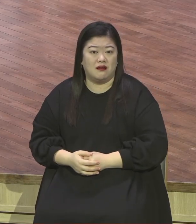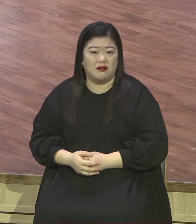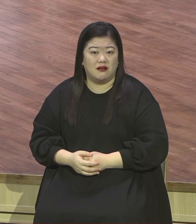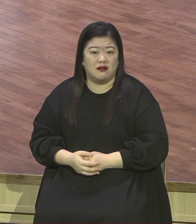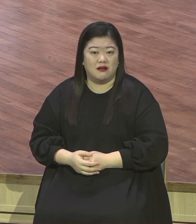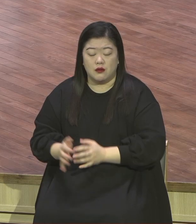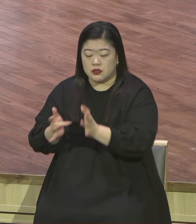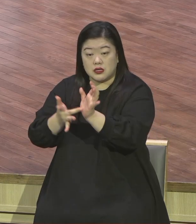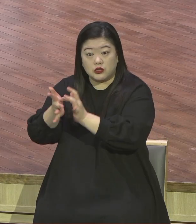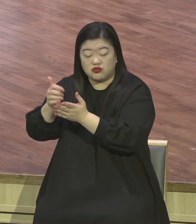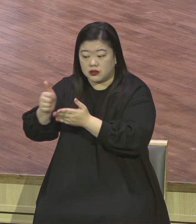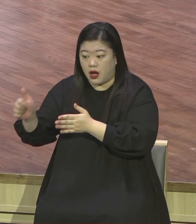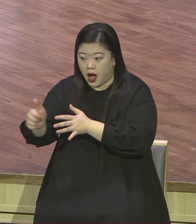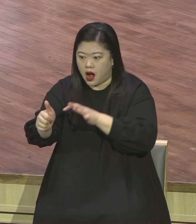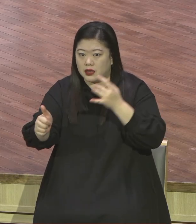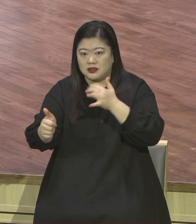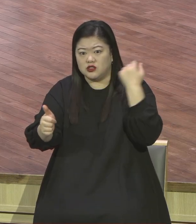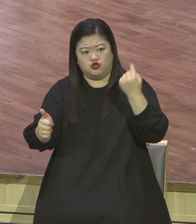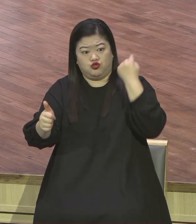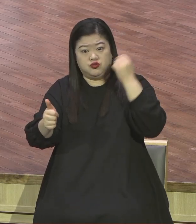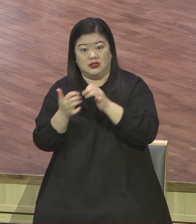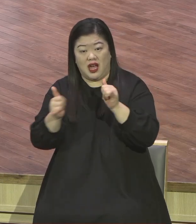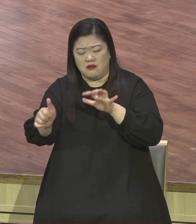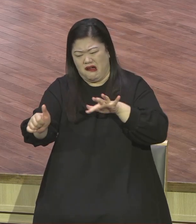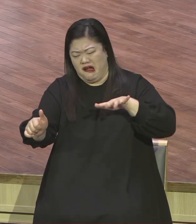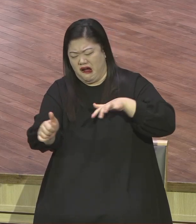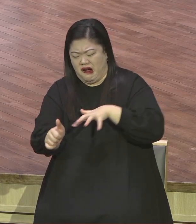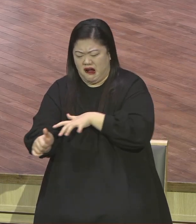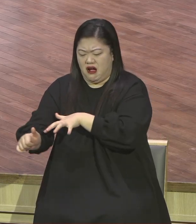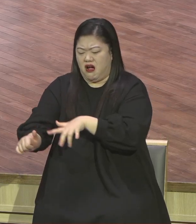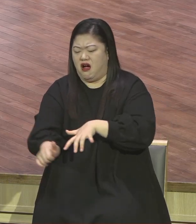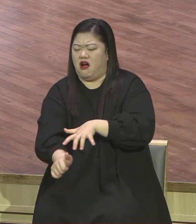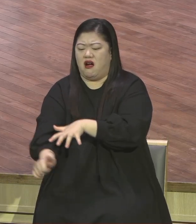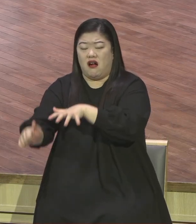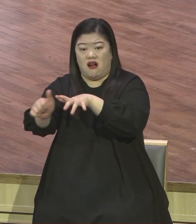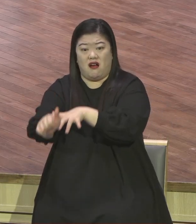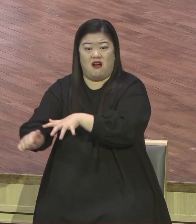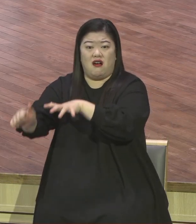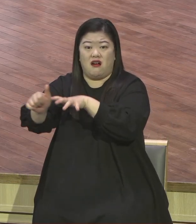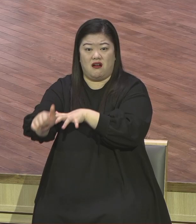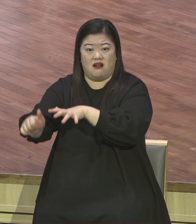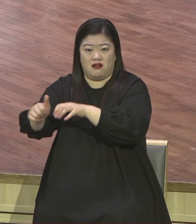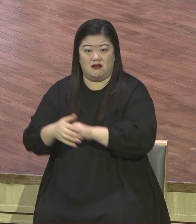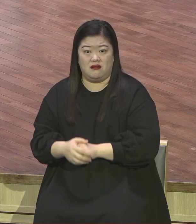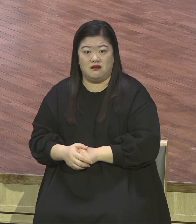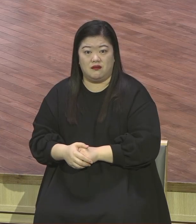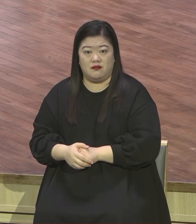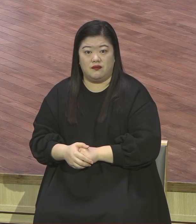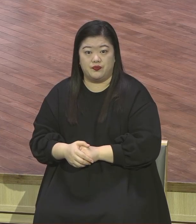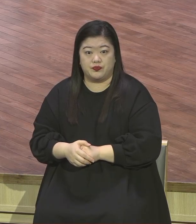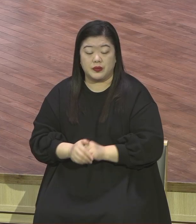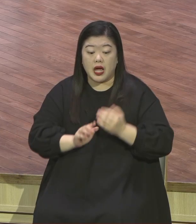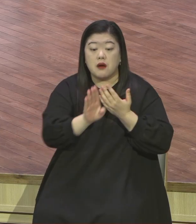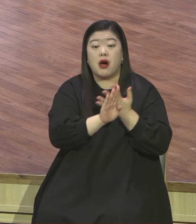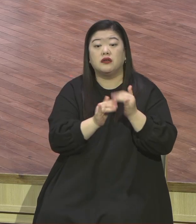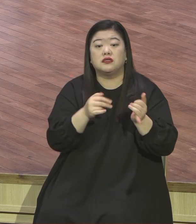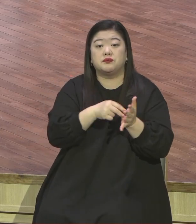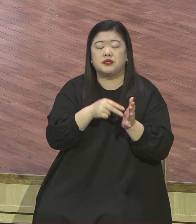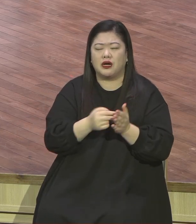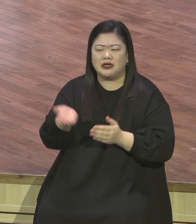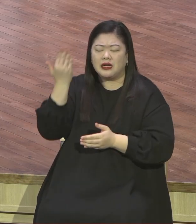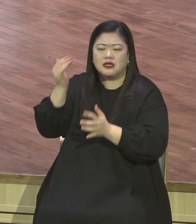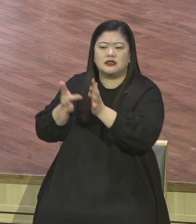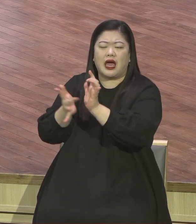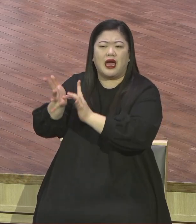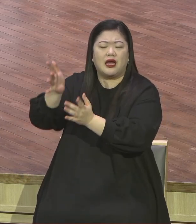곳마다. 이렇게 되니까 바르센스의관들이 자기들이 예수님 오시기 전에는 자기들이 최고 대우를 받으면서